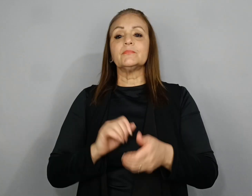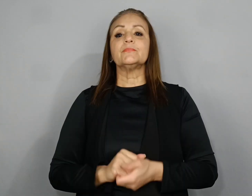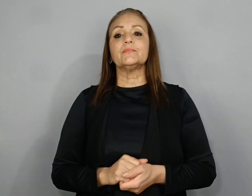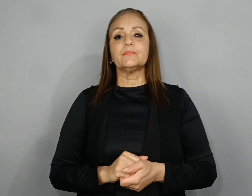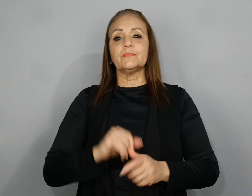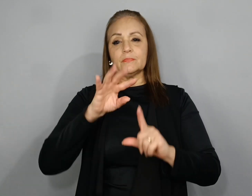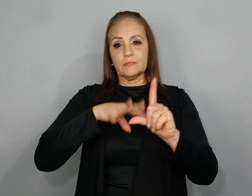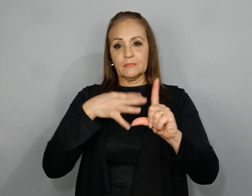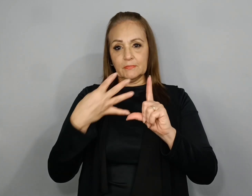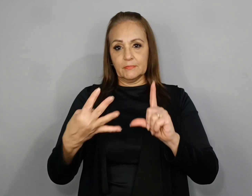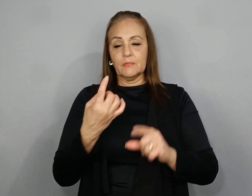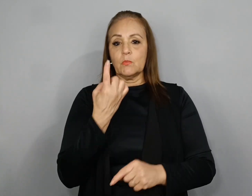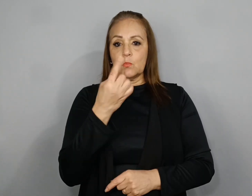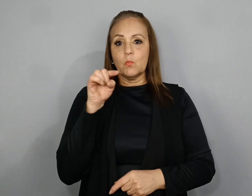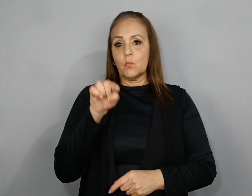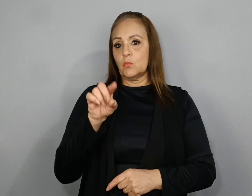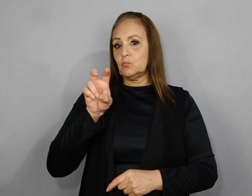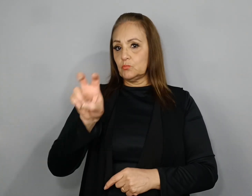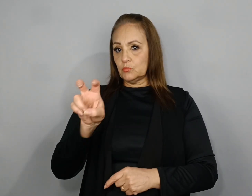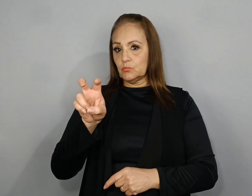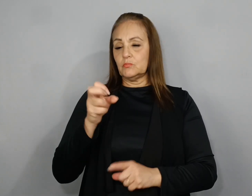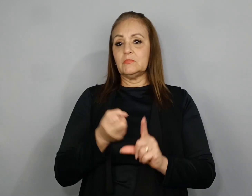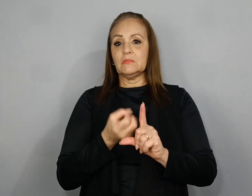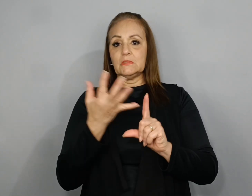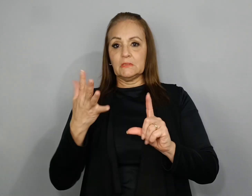Tabela 1.5. Séries mistas.